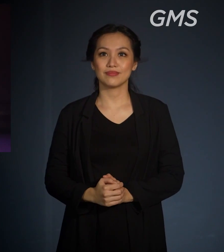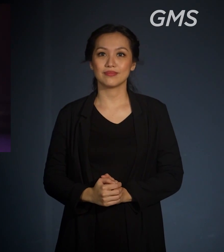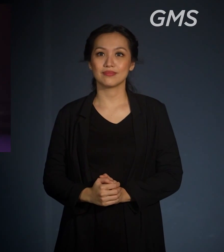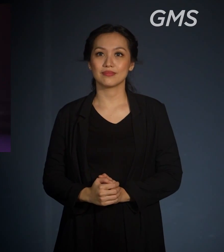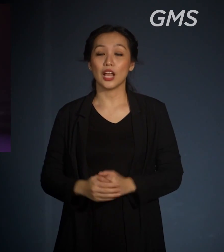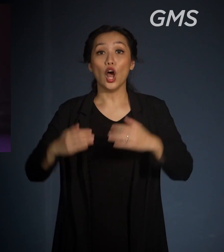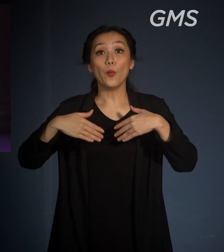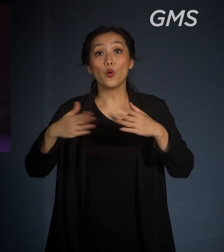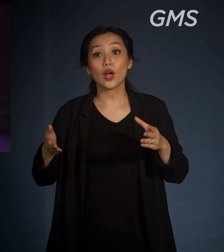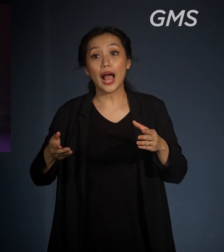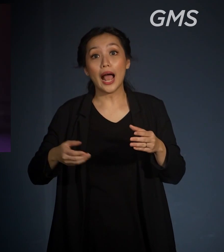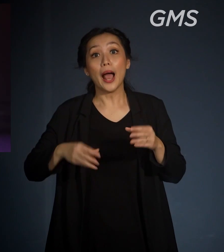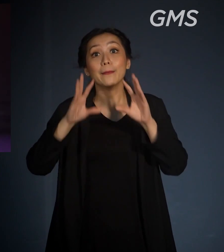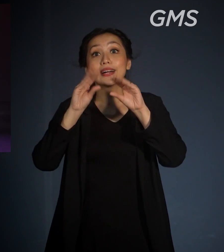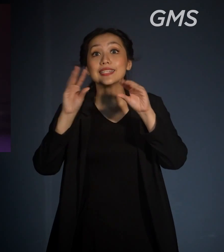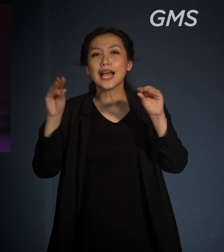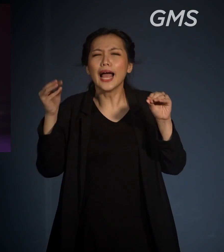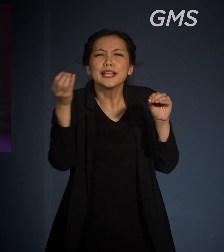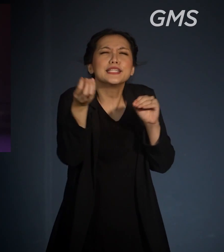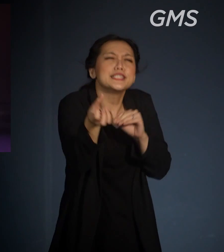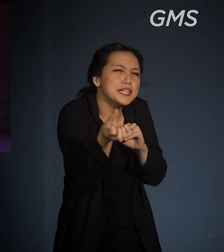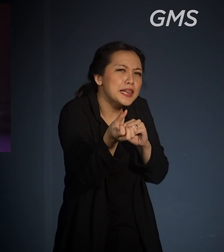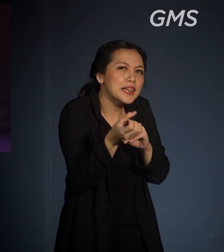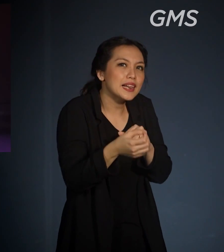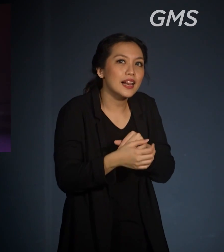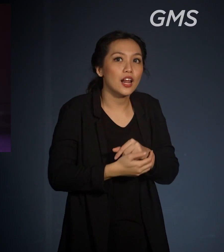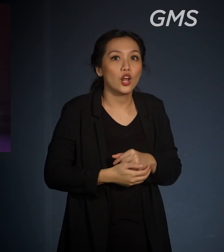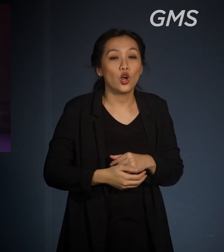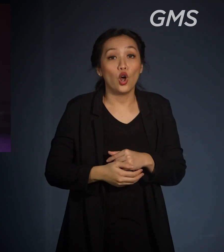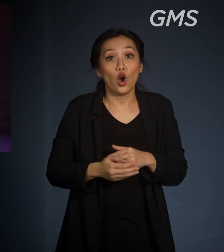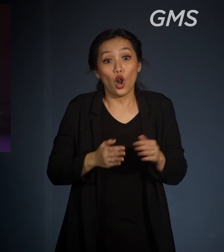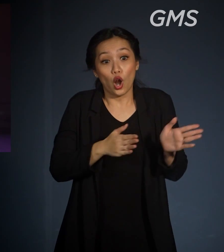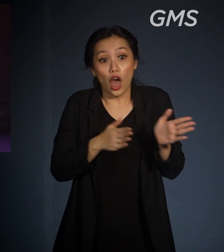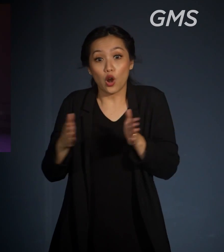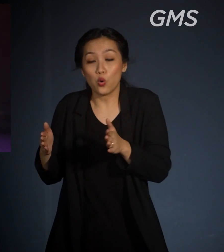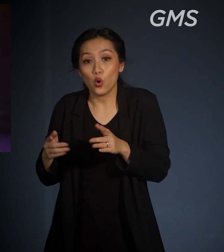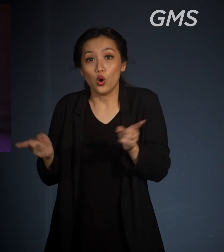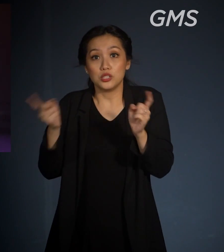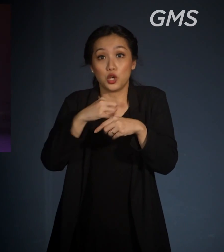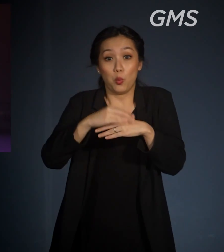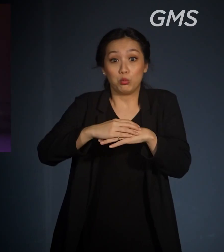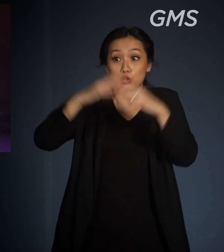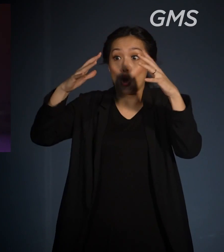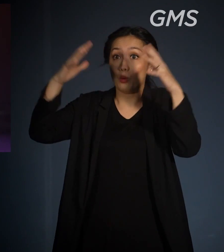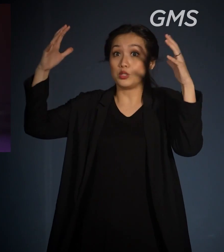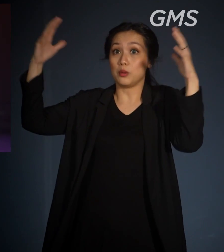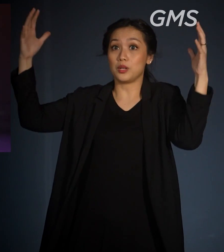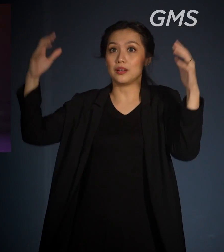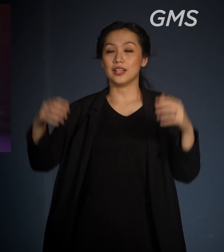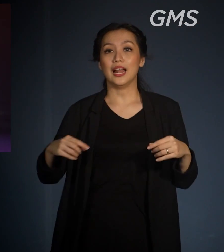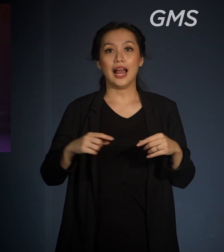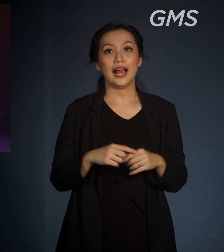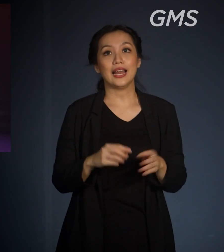membuka bisnis kecil. Dan akhirnya bisnis itu jadi bisnis yang besar dan di mana-mana. Namanya The Body Shop.